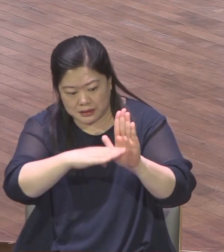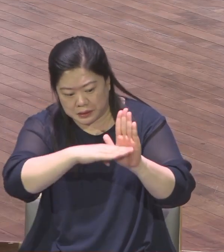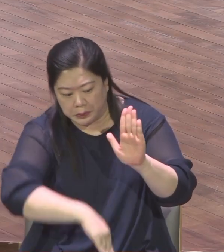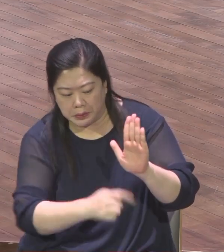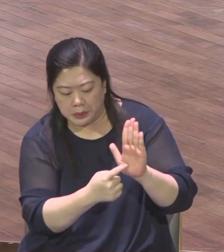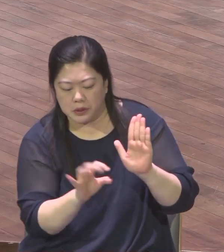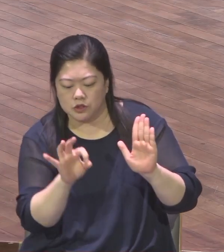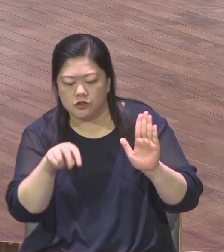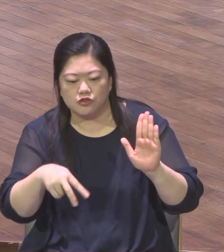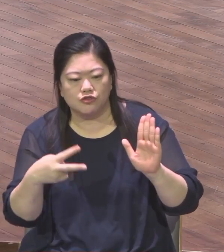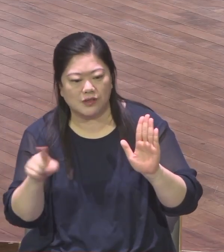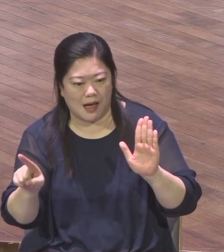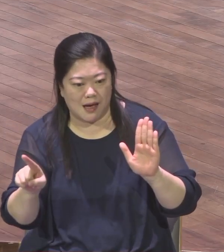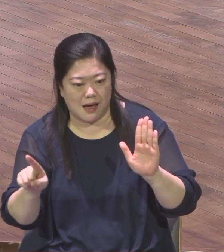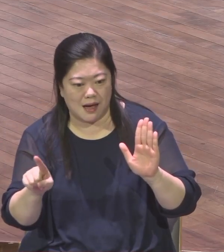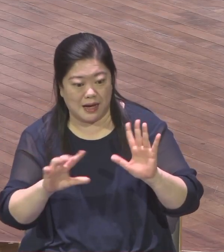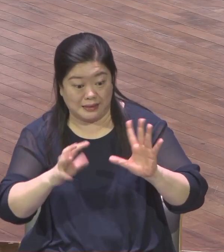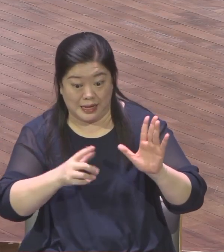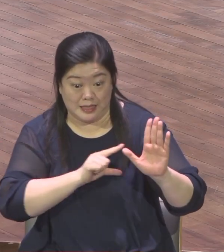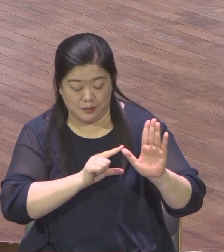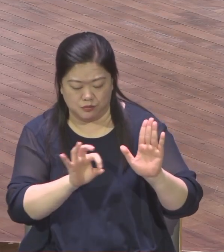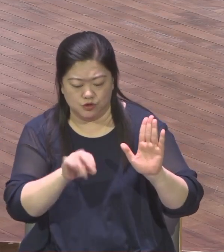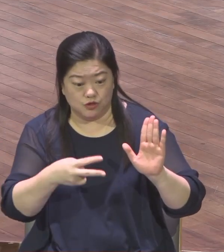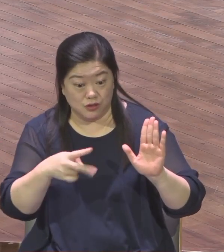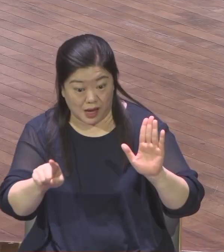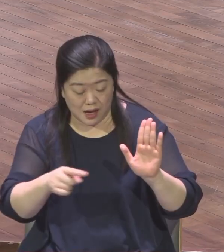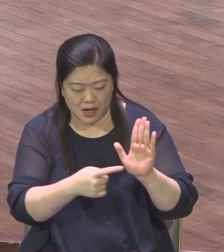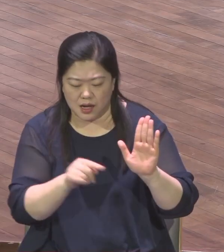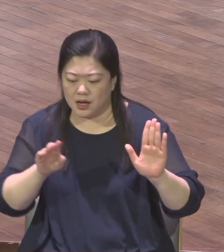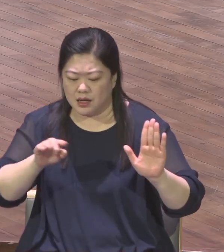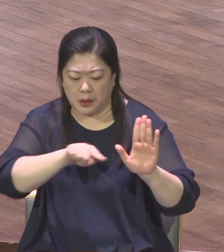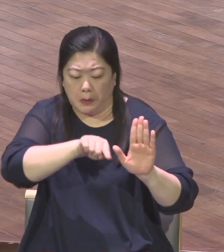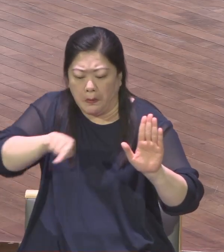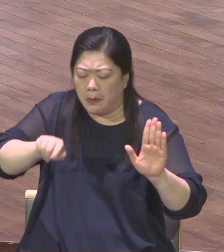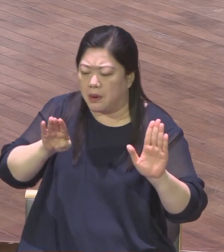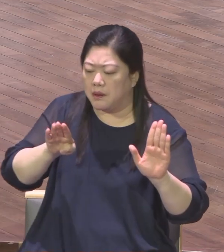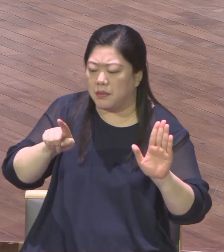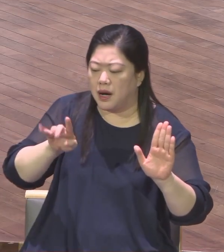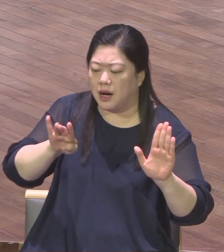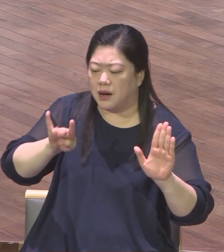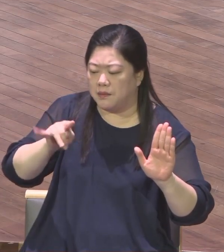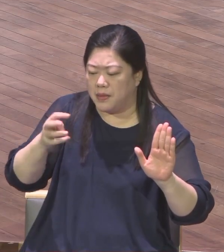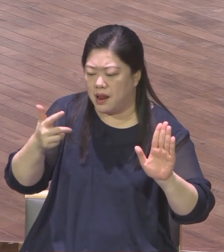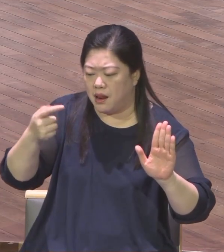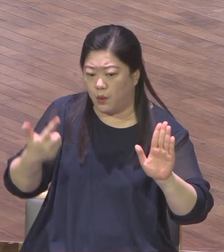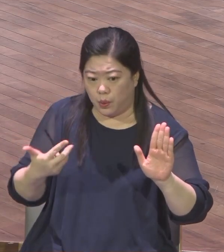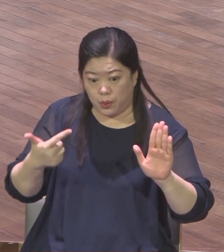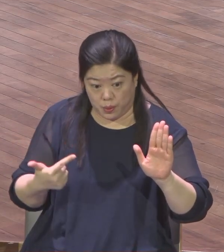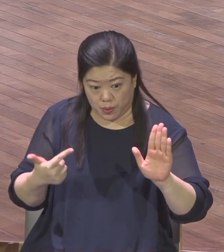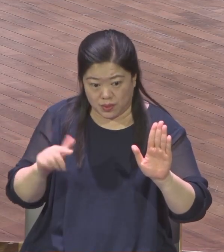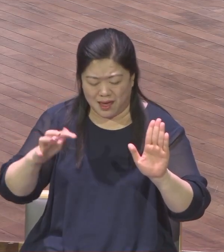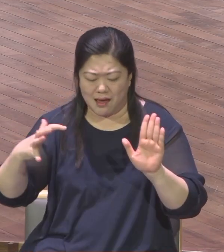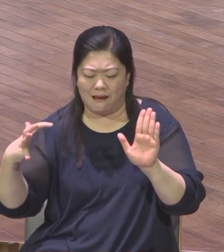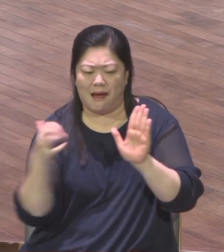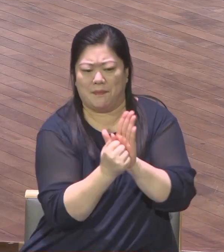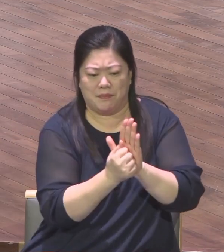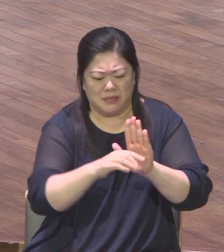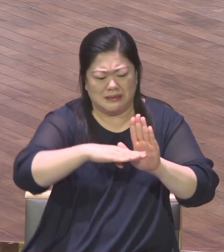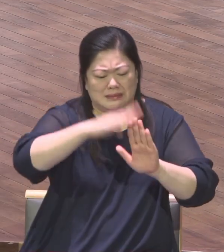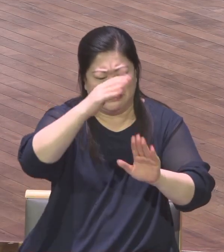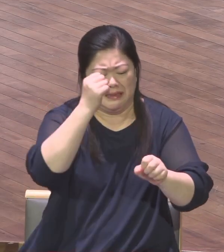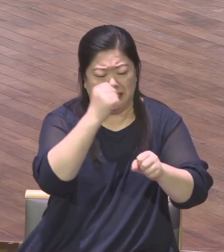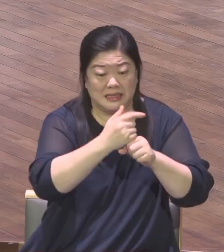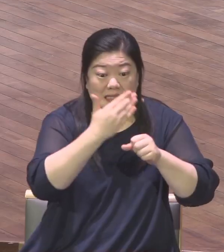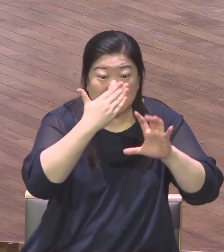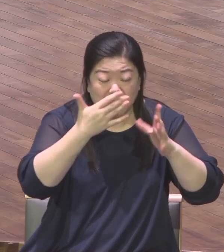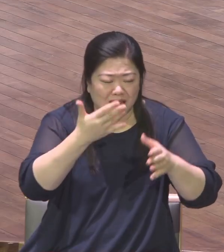바벨론에 의해서 멸망당한 이후예요. 이미 북이스라엘 망했고 남유다 바벨론에